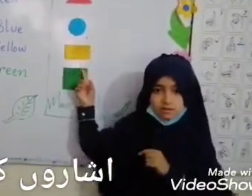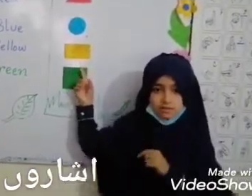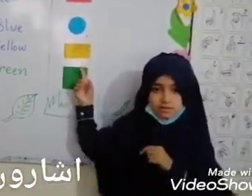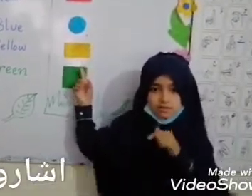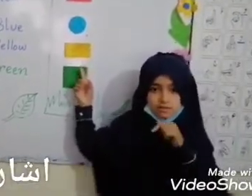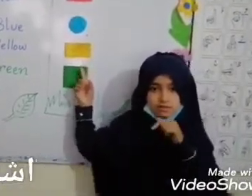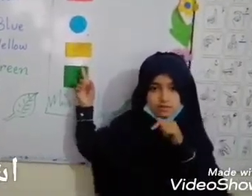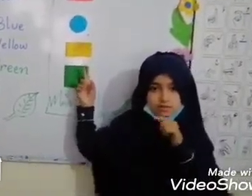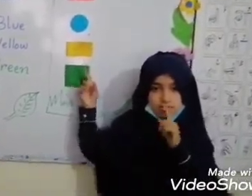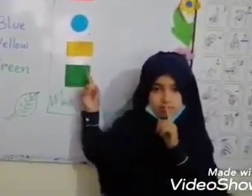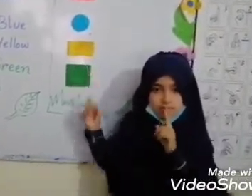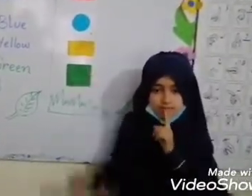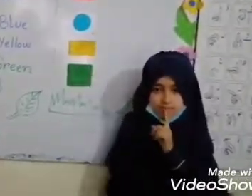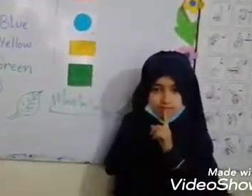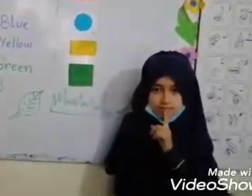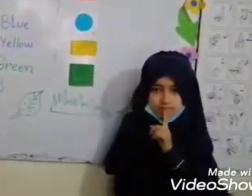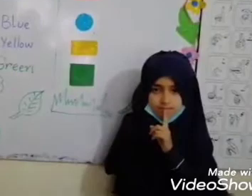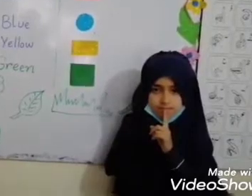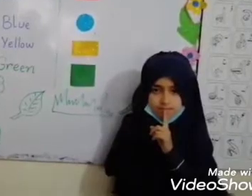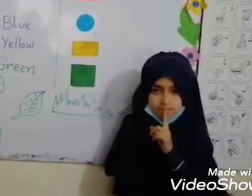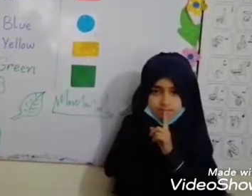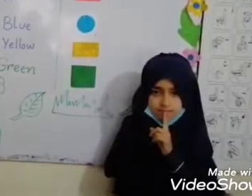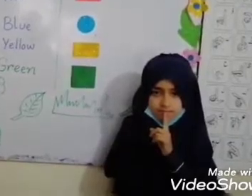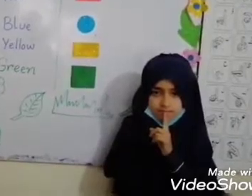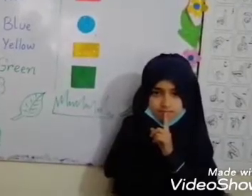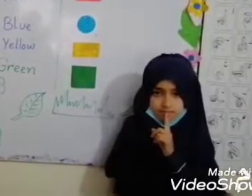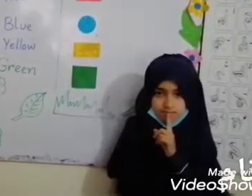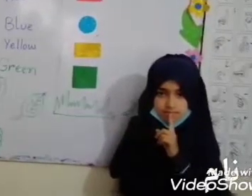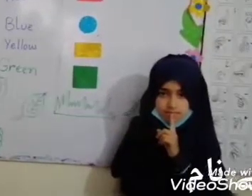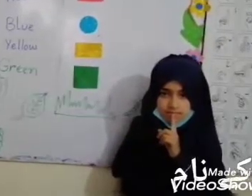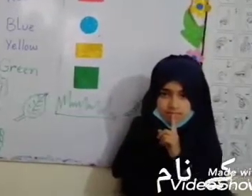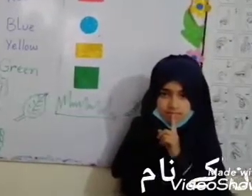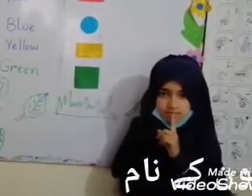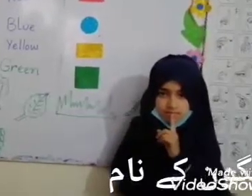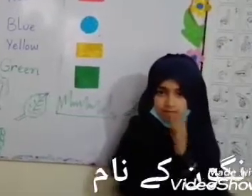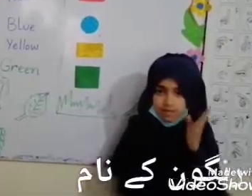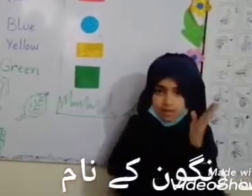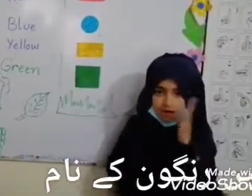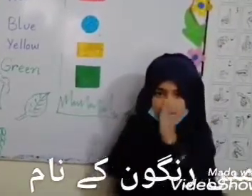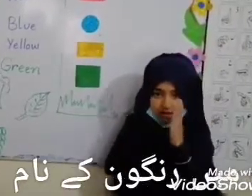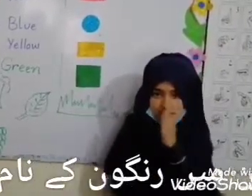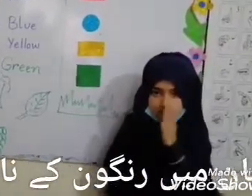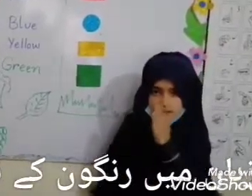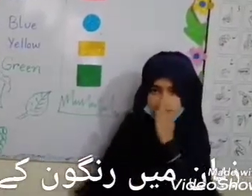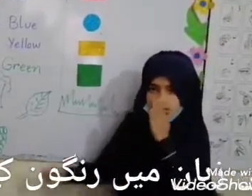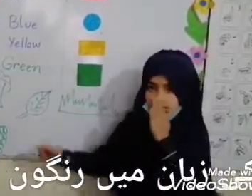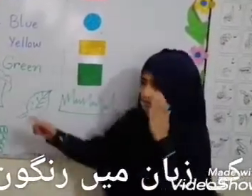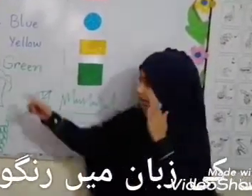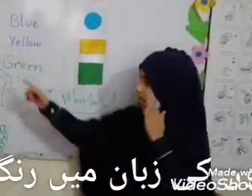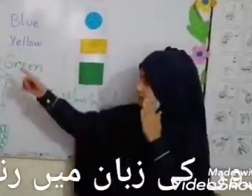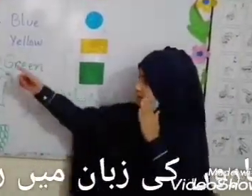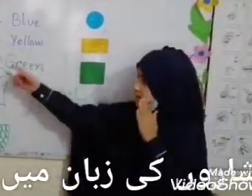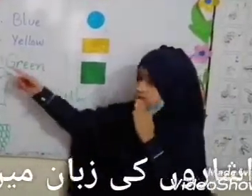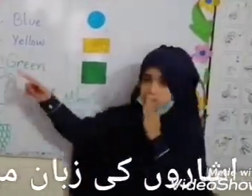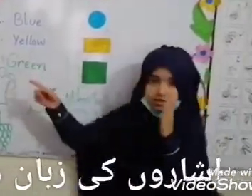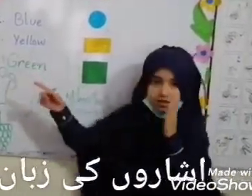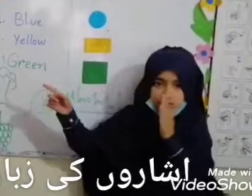आज हम पढ़ेंगे चौथा कलर ग्रीन, ग्रीन, ग्रीन। ग्रीन के